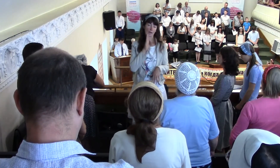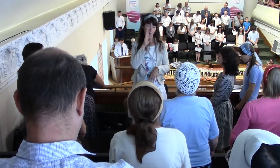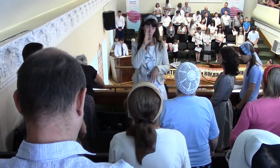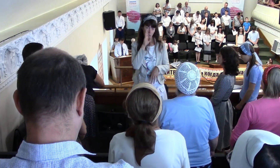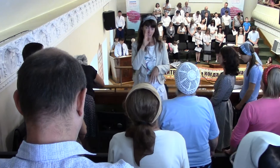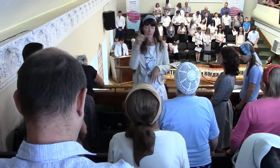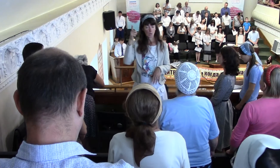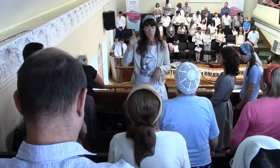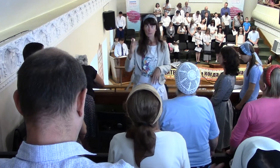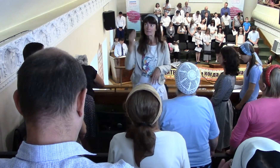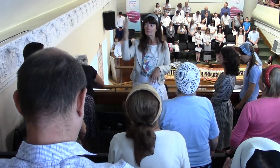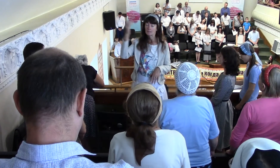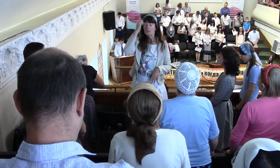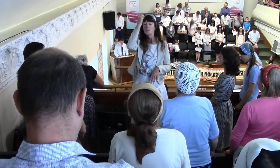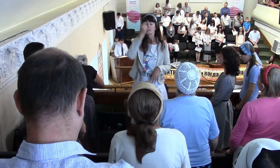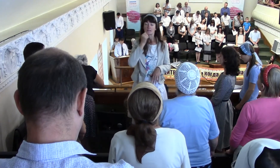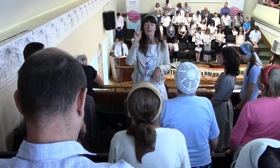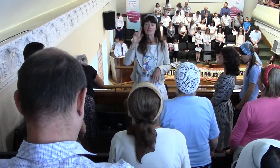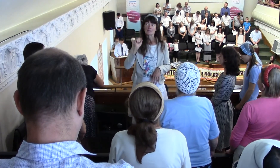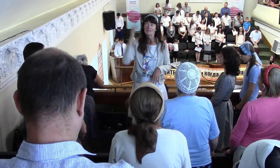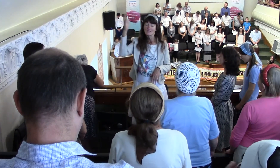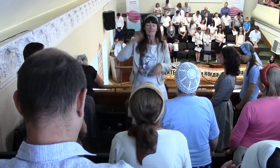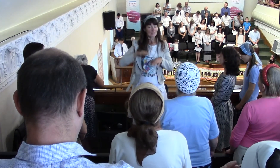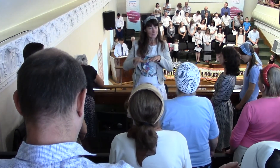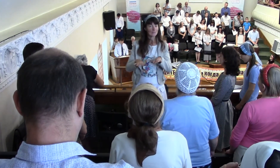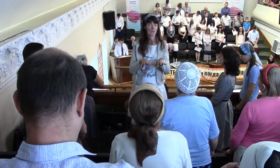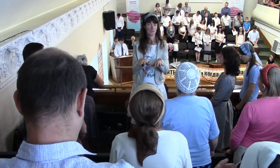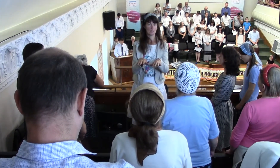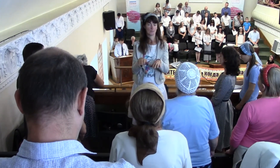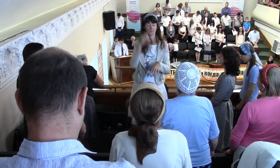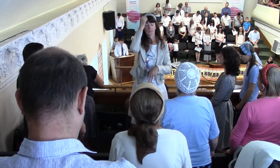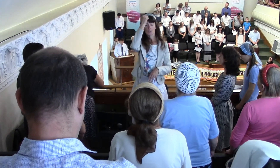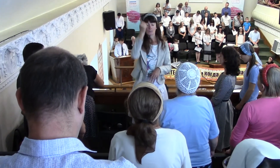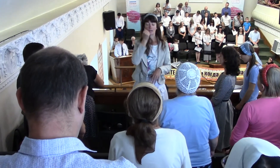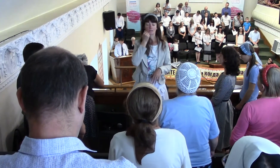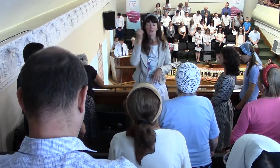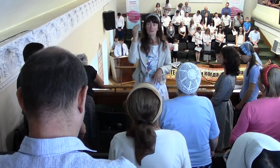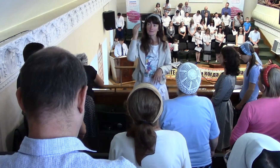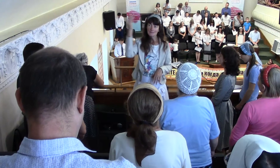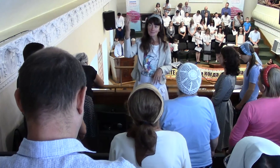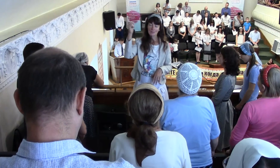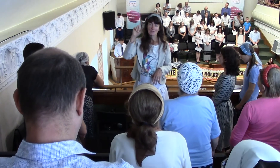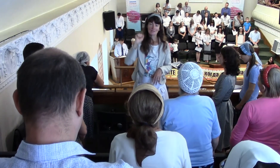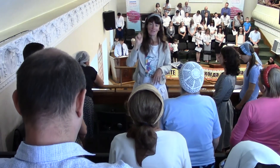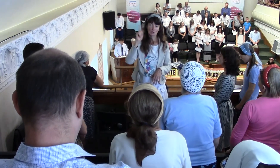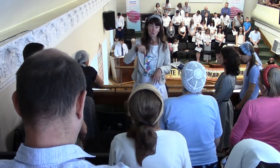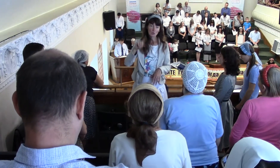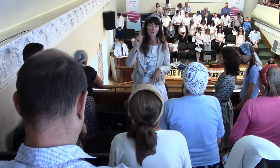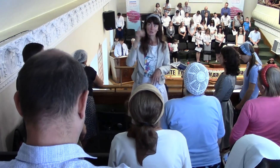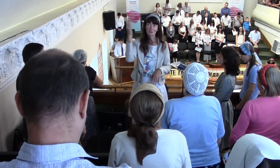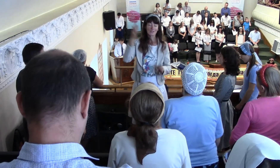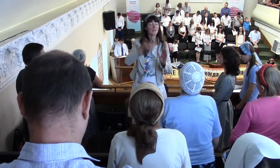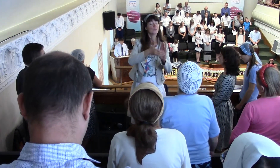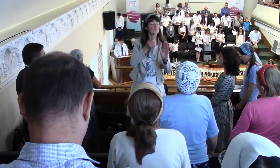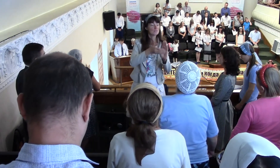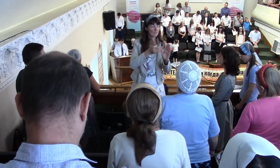Господи, благодарны Тебе за Твои деяния. Мы благодарны Тебе за то, что Ты призвал нас